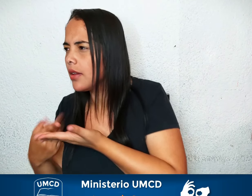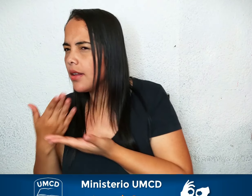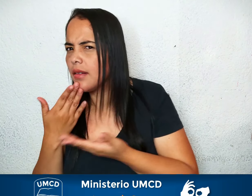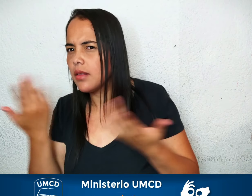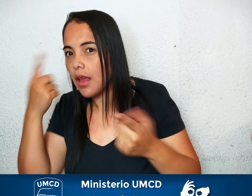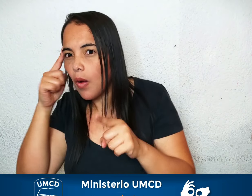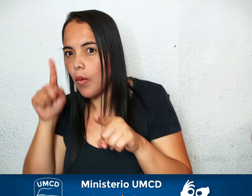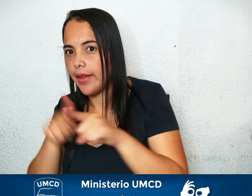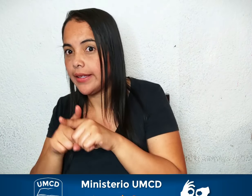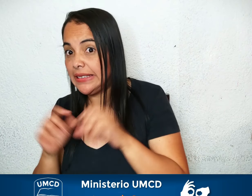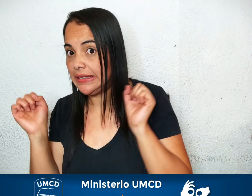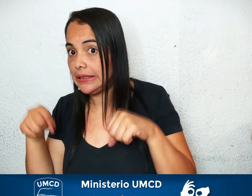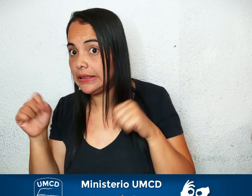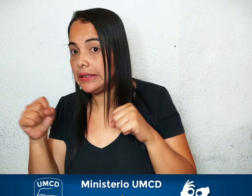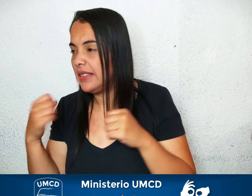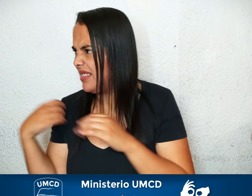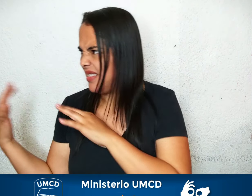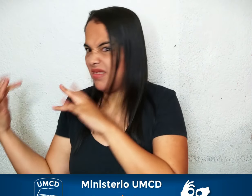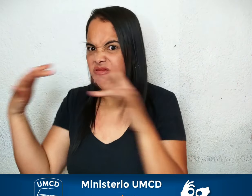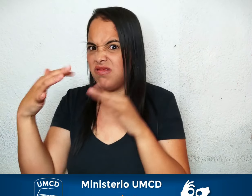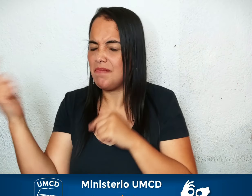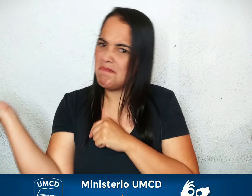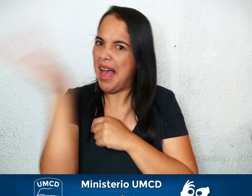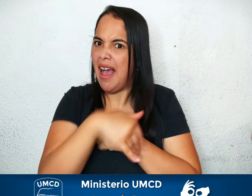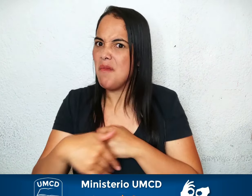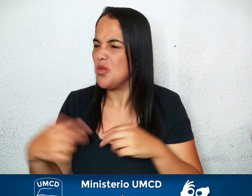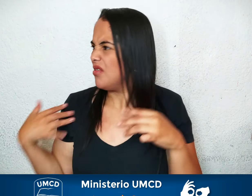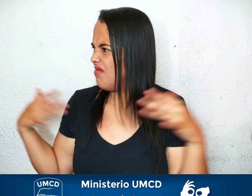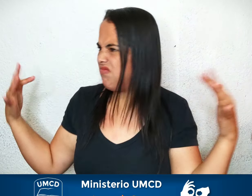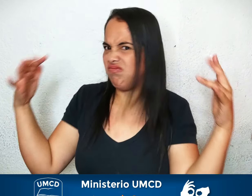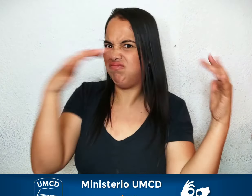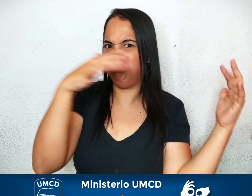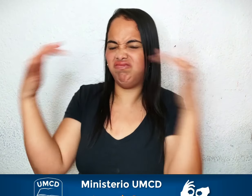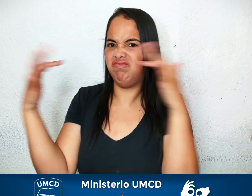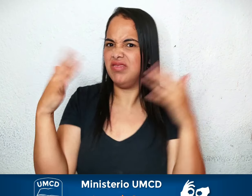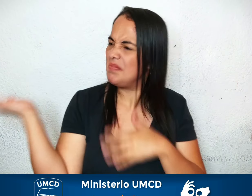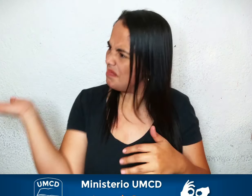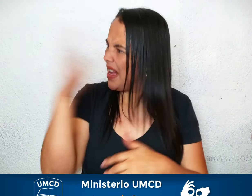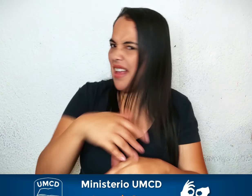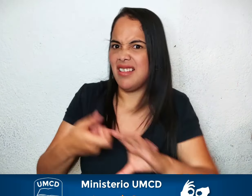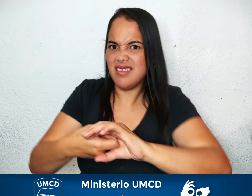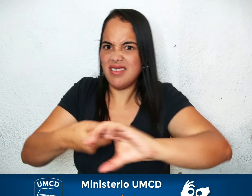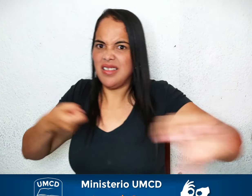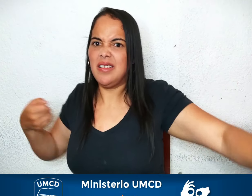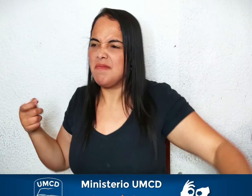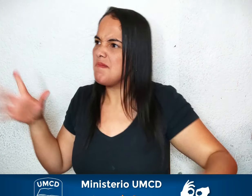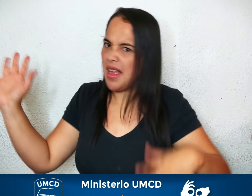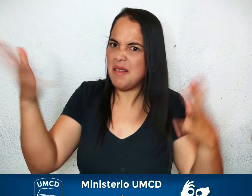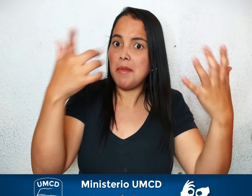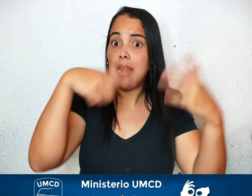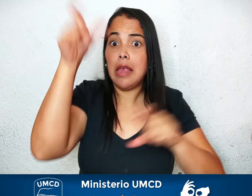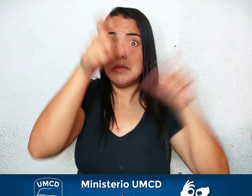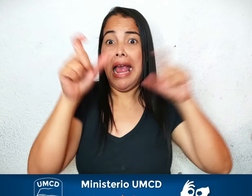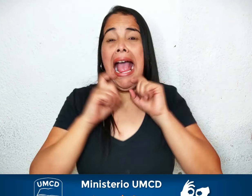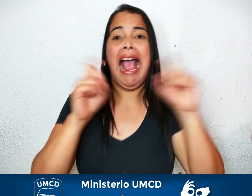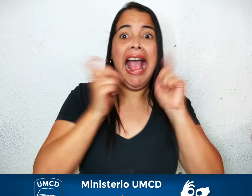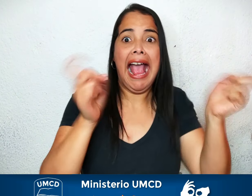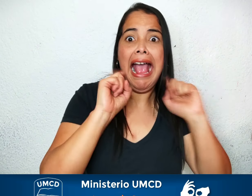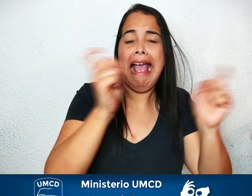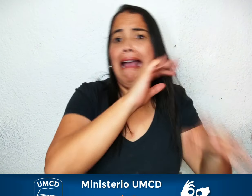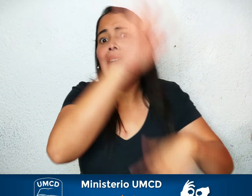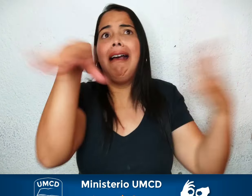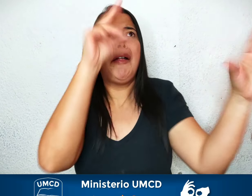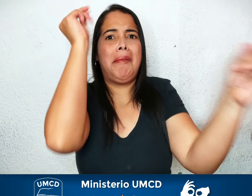y se ponen de acuerdo para levantar un ejército e ir en contra de la ciudad con el propósito de traer alboroto